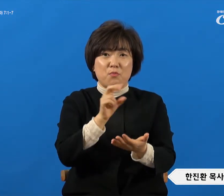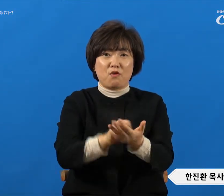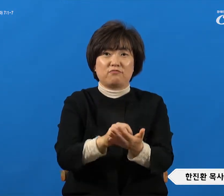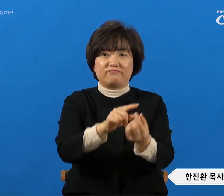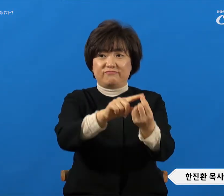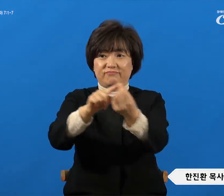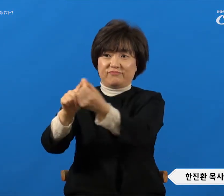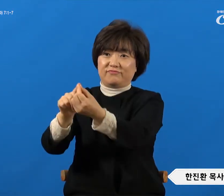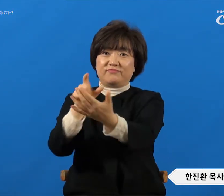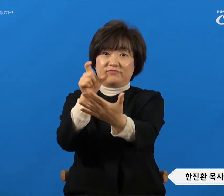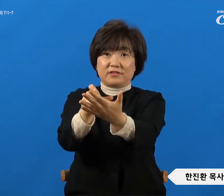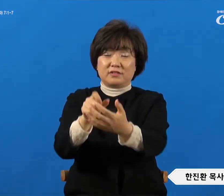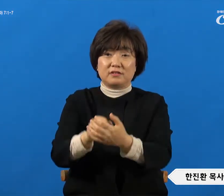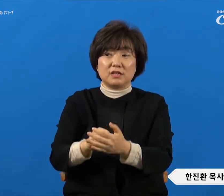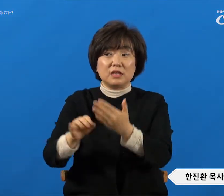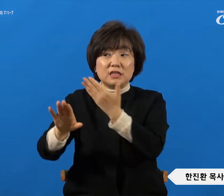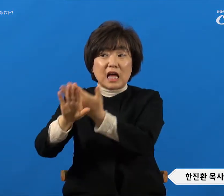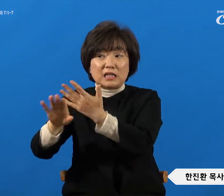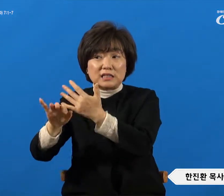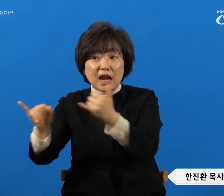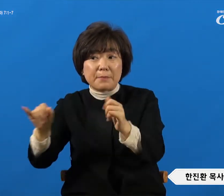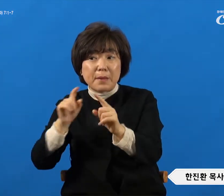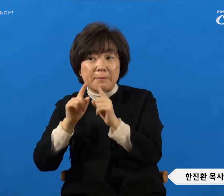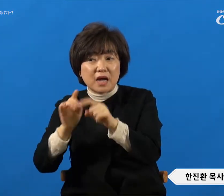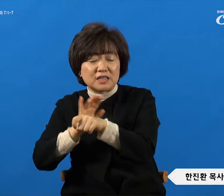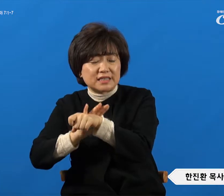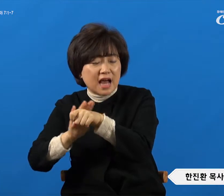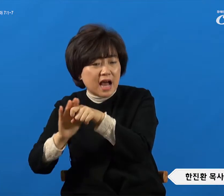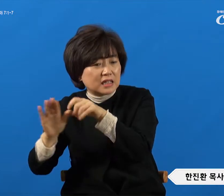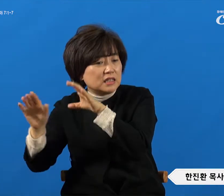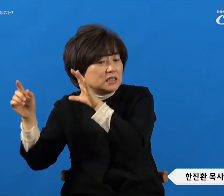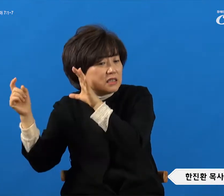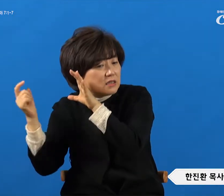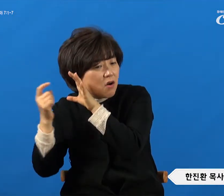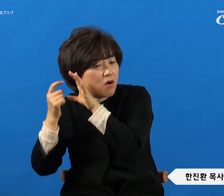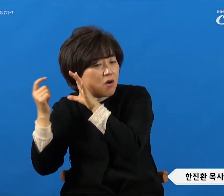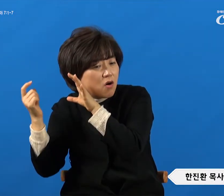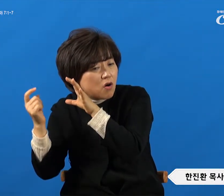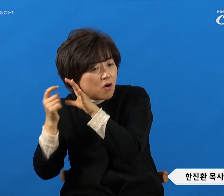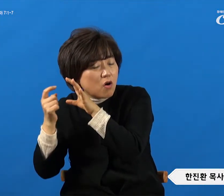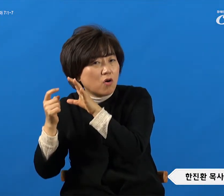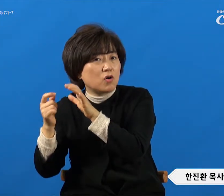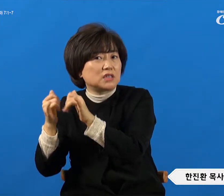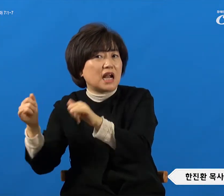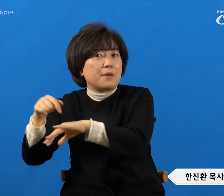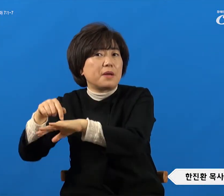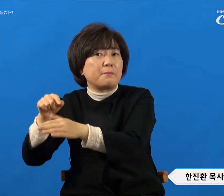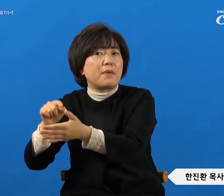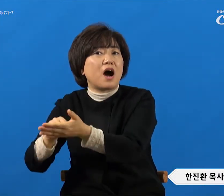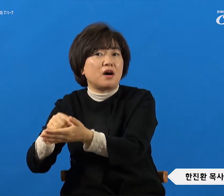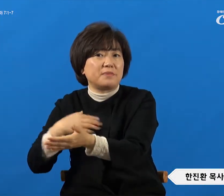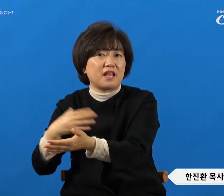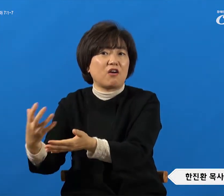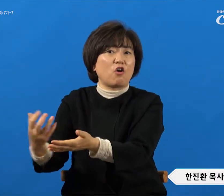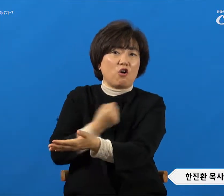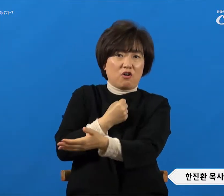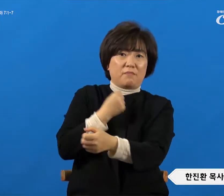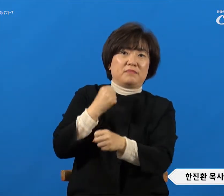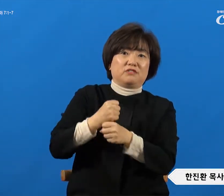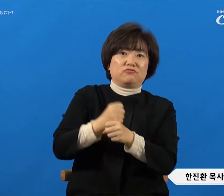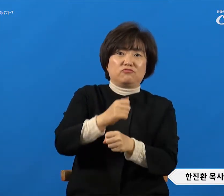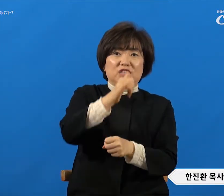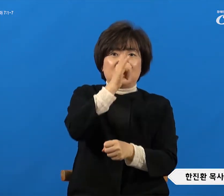잘 남의 말을 귀 기울여 들음으로 사람들의 마음을 얻을 수 있다 하는 것입니다.